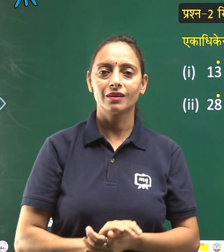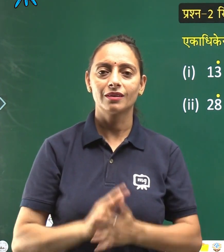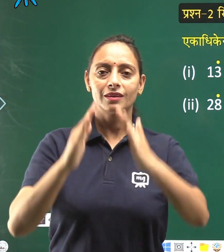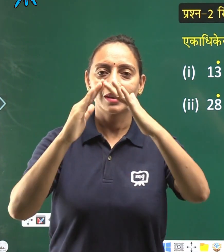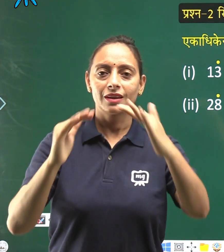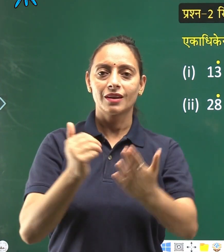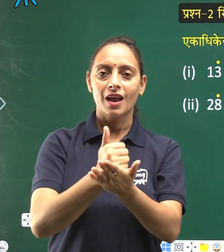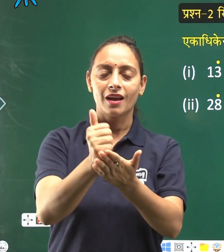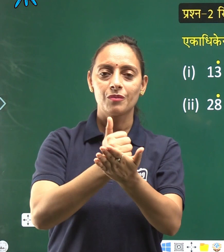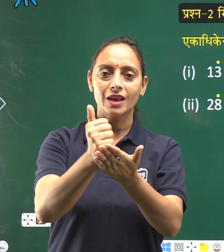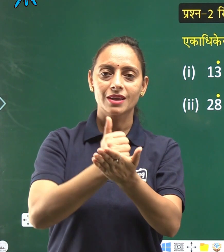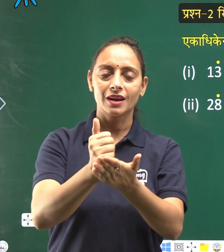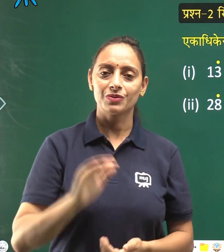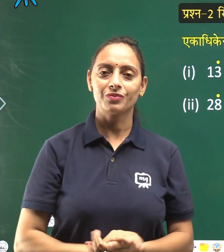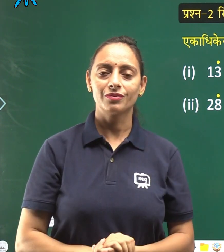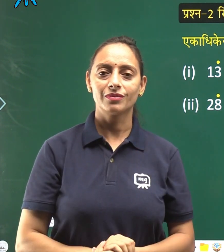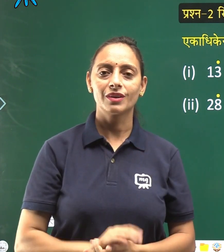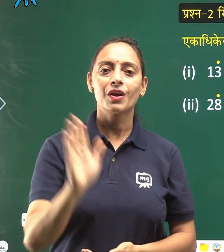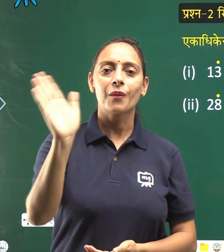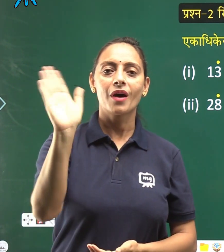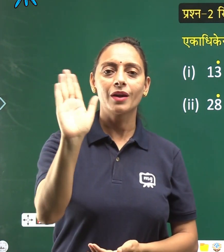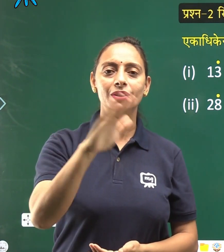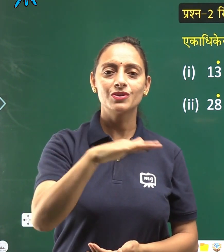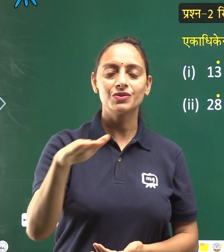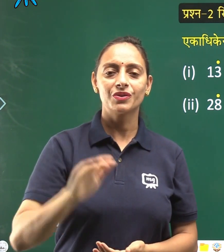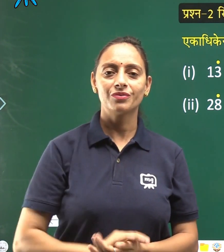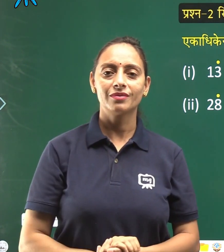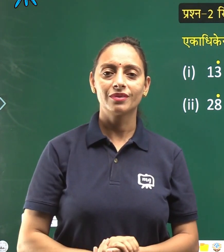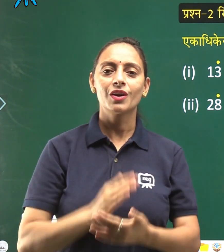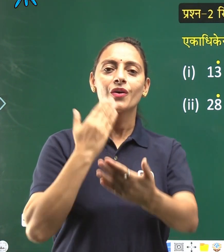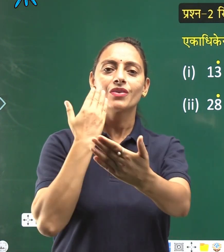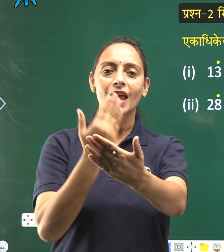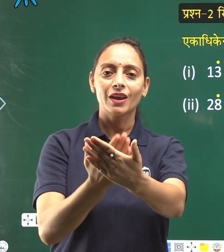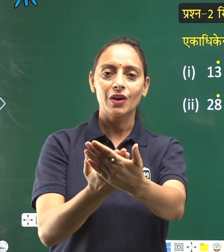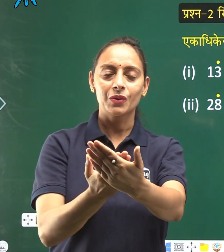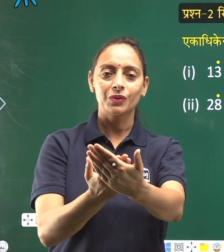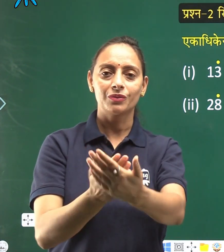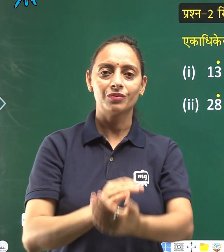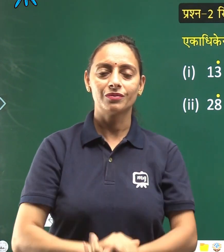घर पर अभ्यास करना है। बाय बच्चों, थैंक यू।